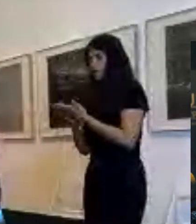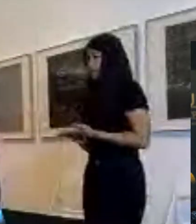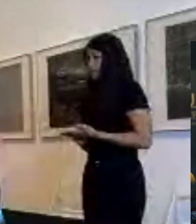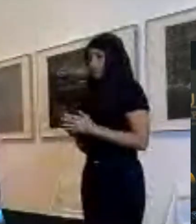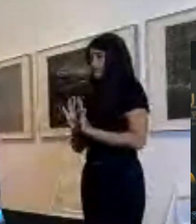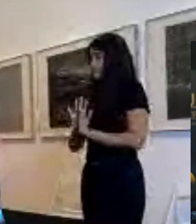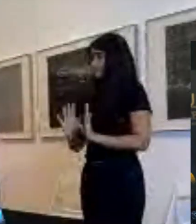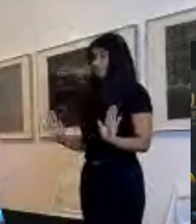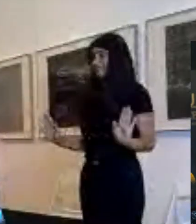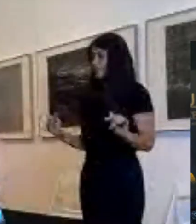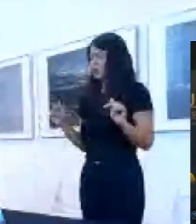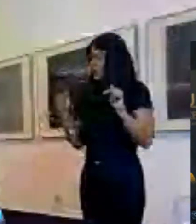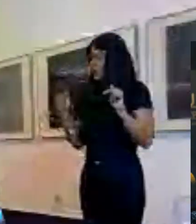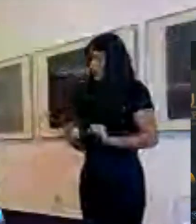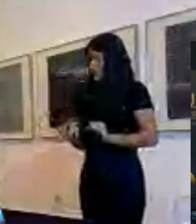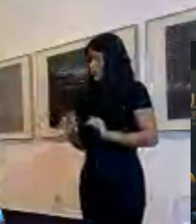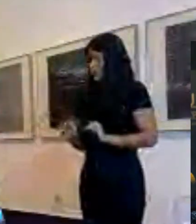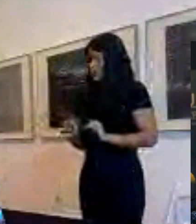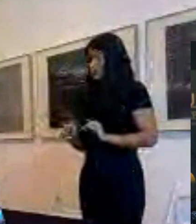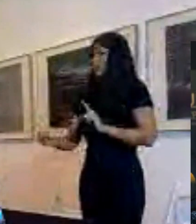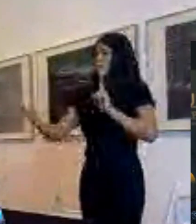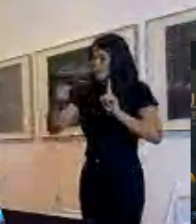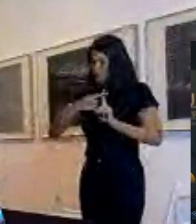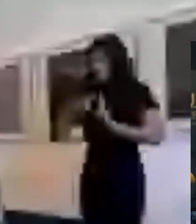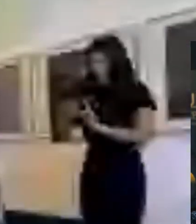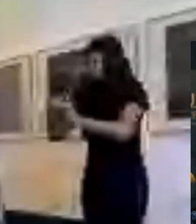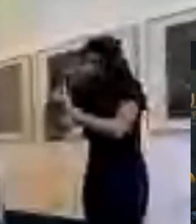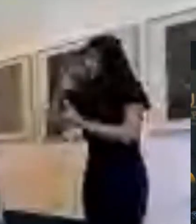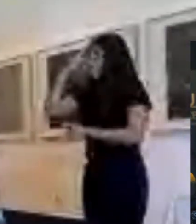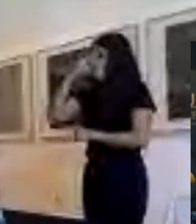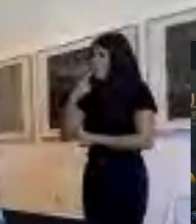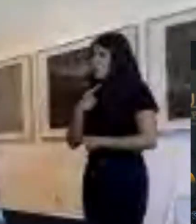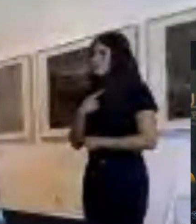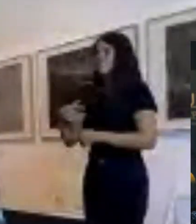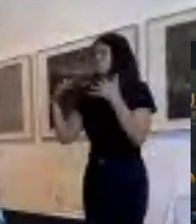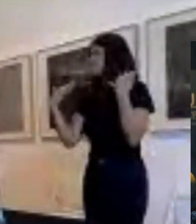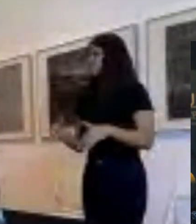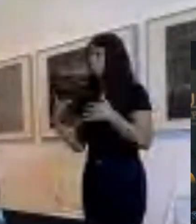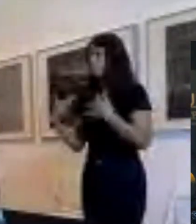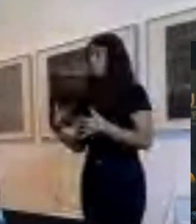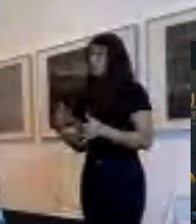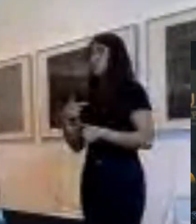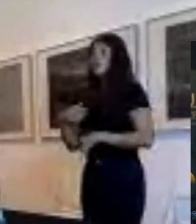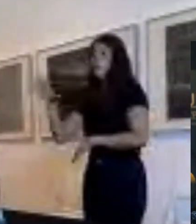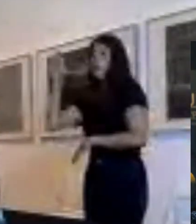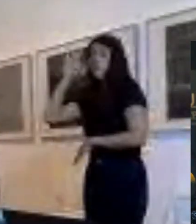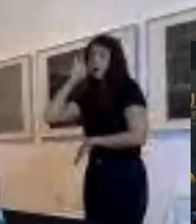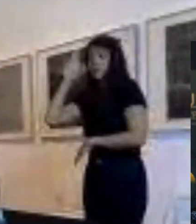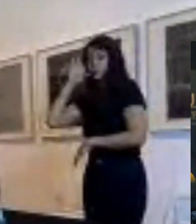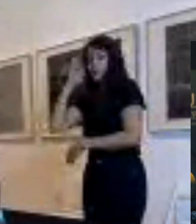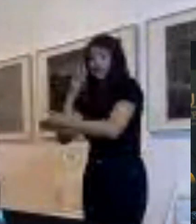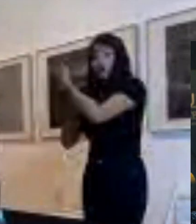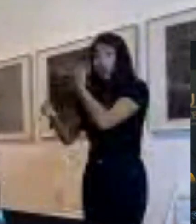Entonces, esto de ser los museos participativos es importantísimo. Lo que estaba escuchando, que me llegaba a dar